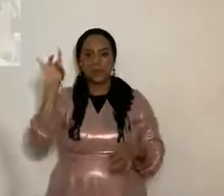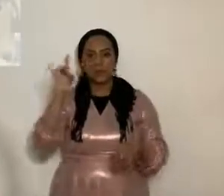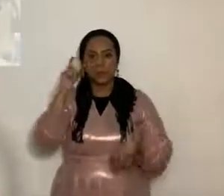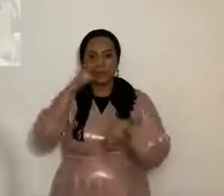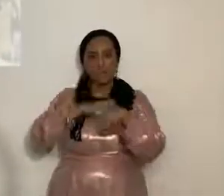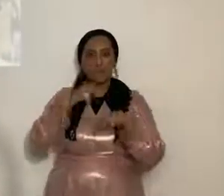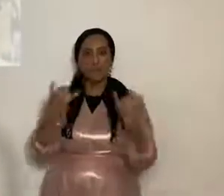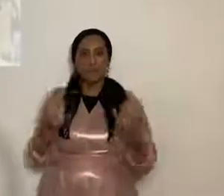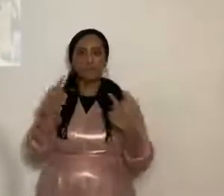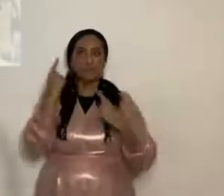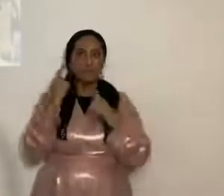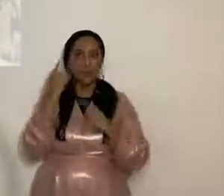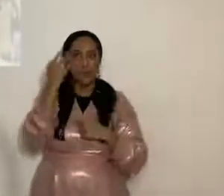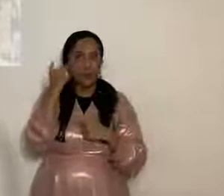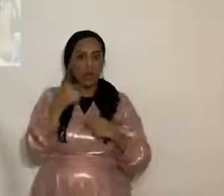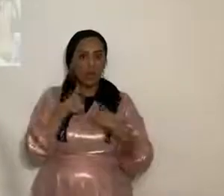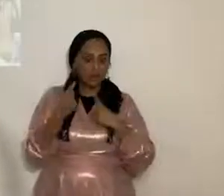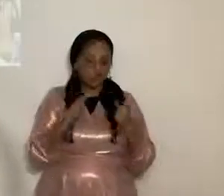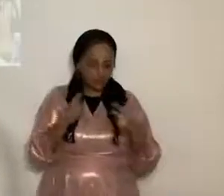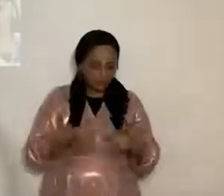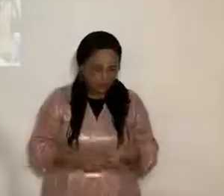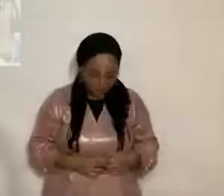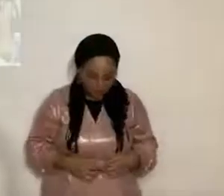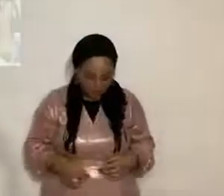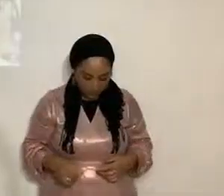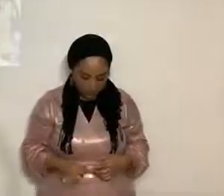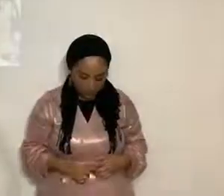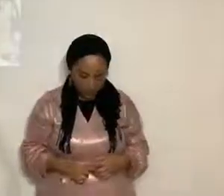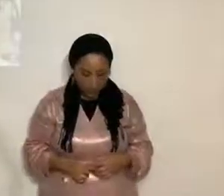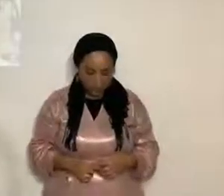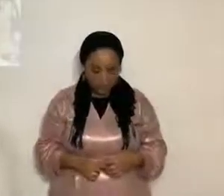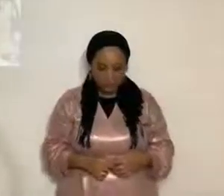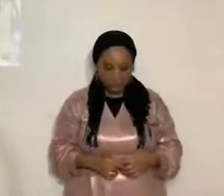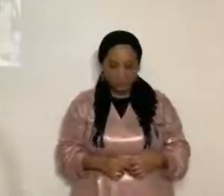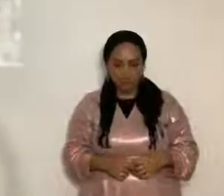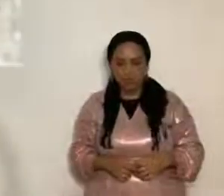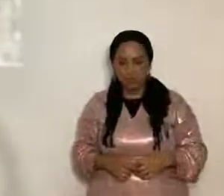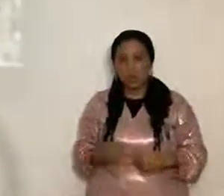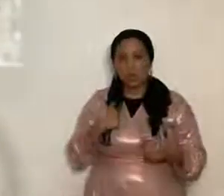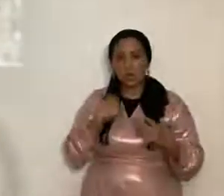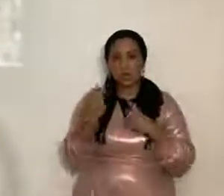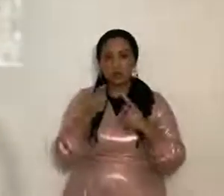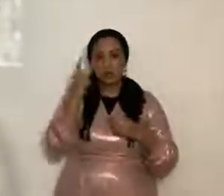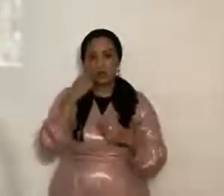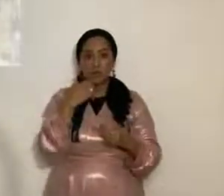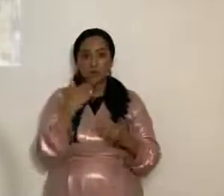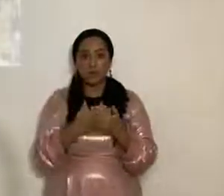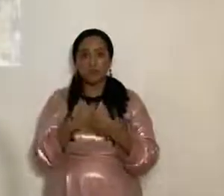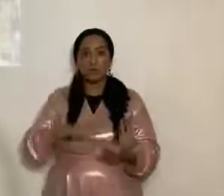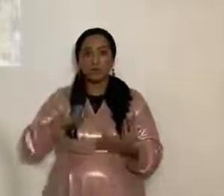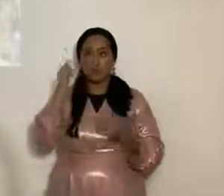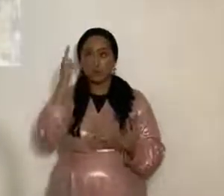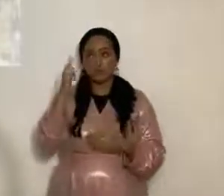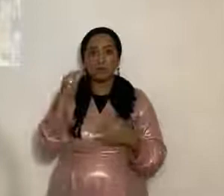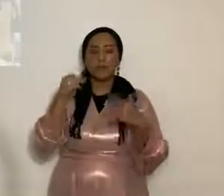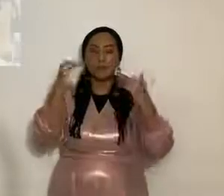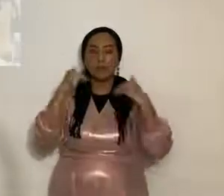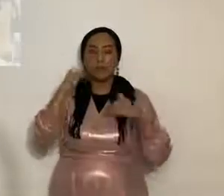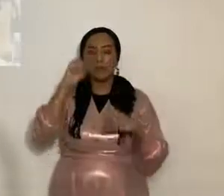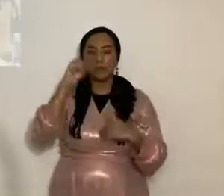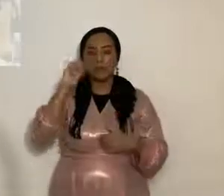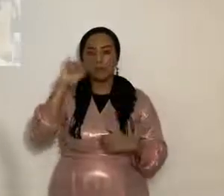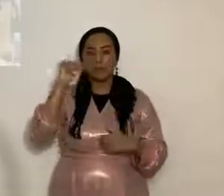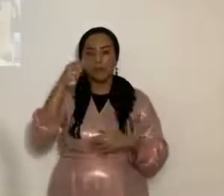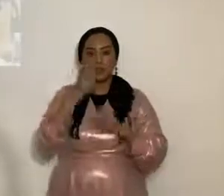tiempo de reflexionar. ¿Por qué hago las cosas? ¿Por qué las hago? ¿Para qué las hago? ¿Las hago para agradar al Eterno? Isaías